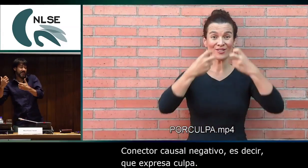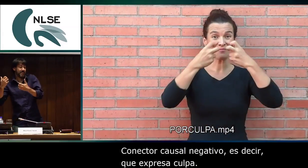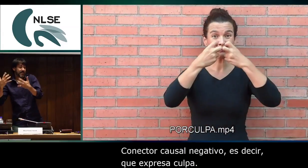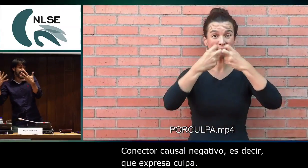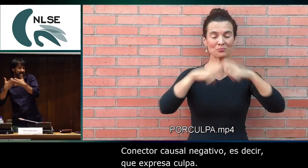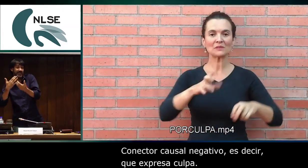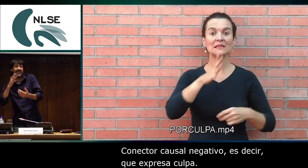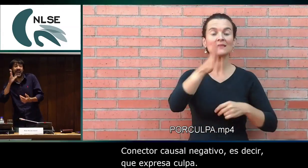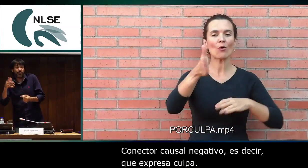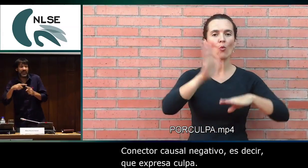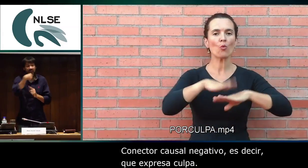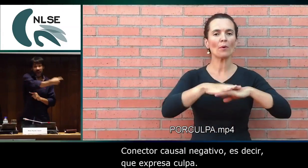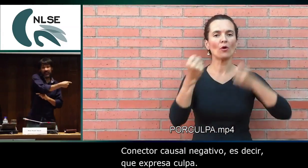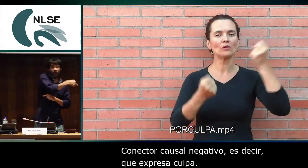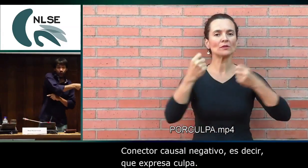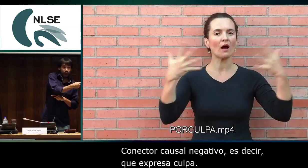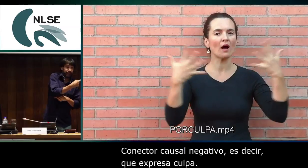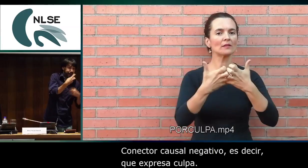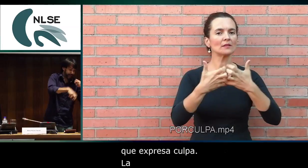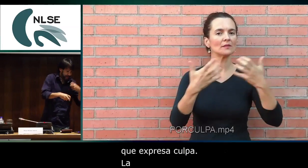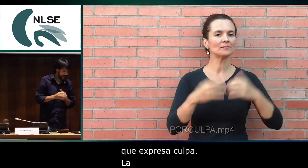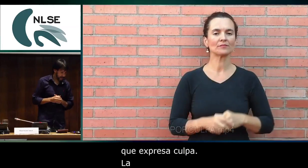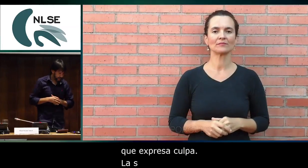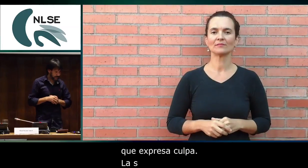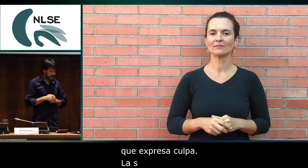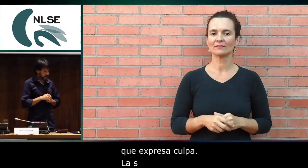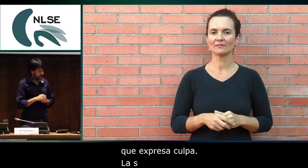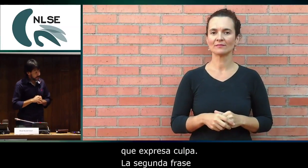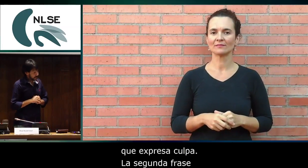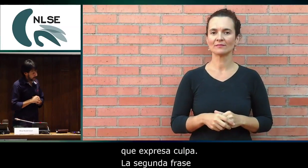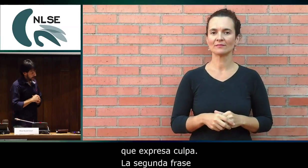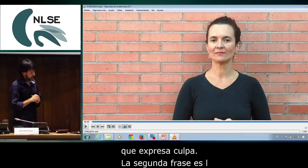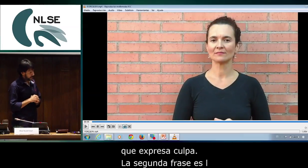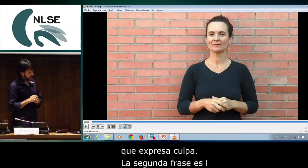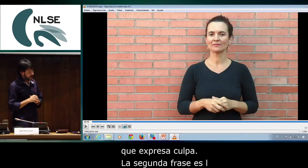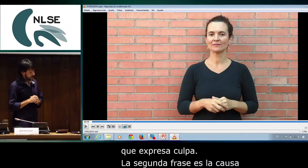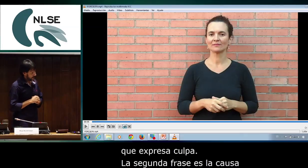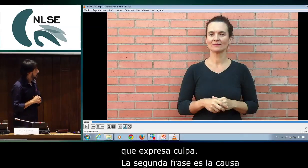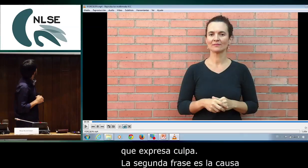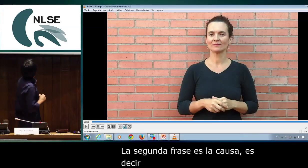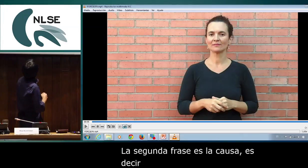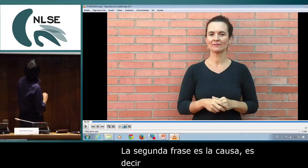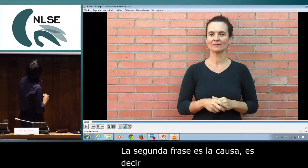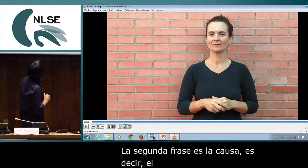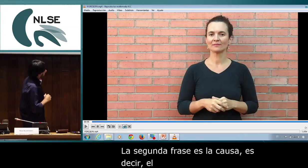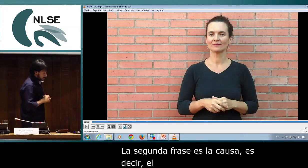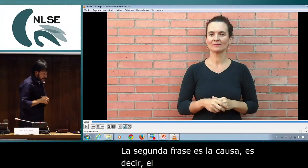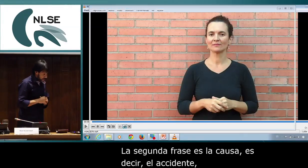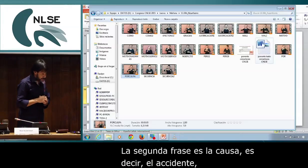La segunda frase es la causa, es decir, el accidente y por eso la